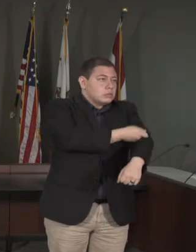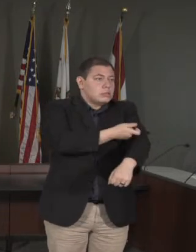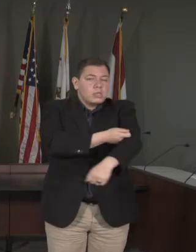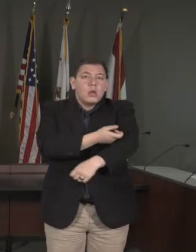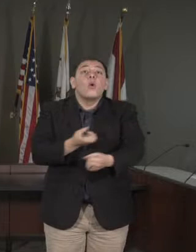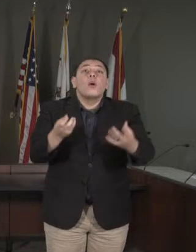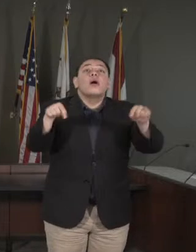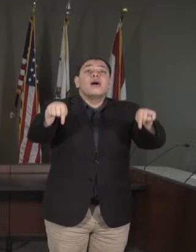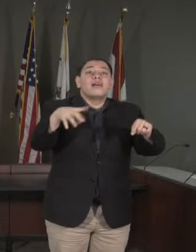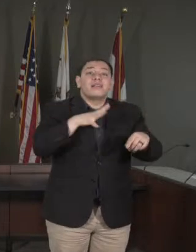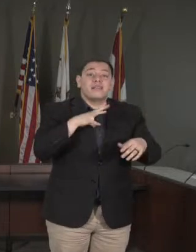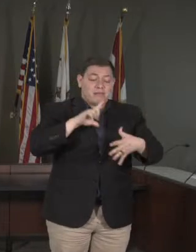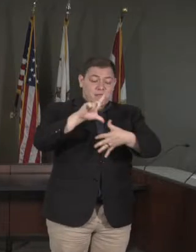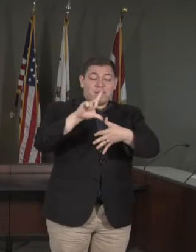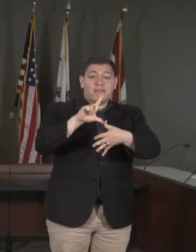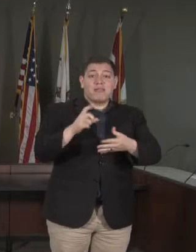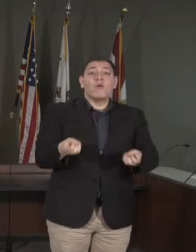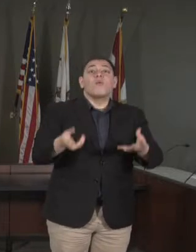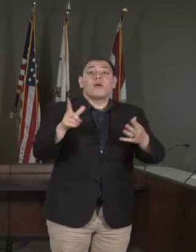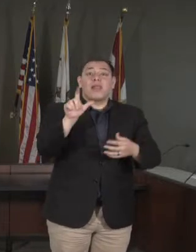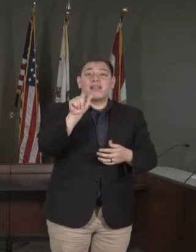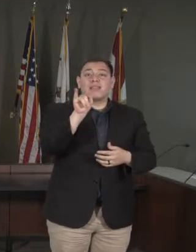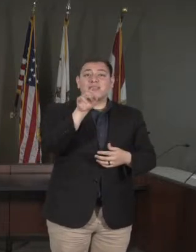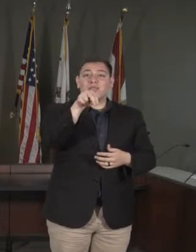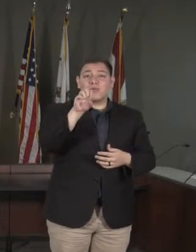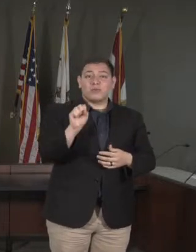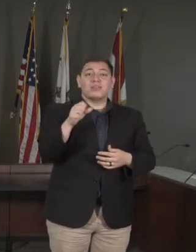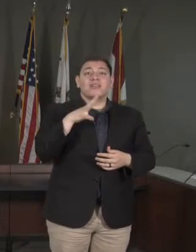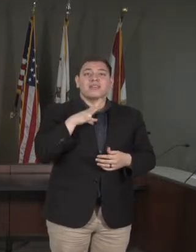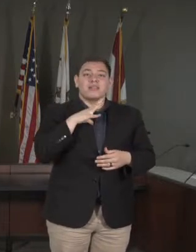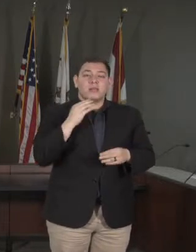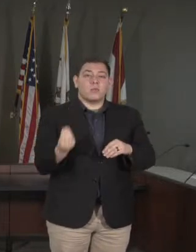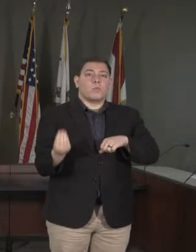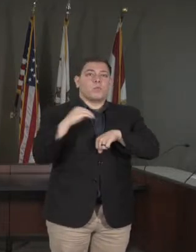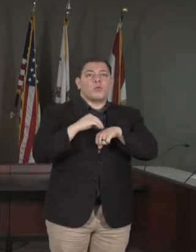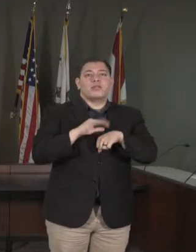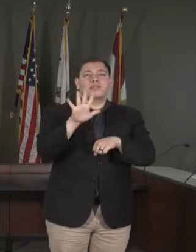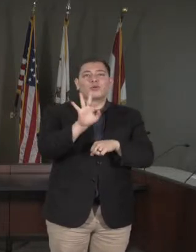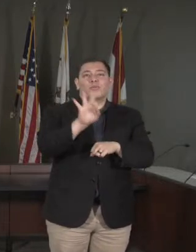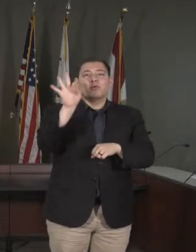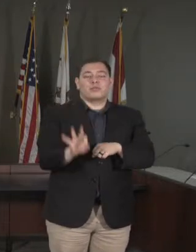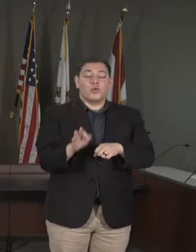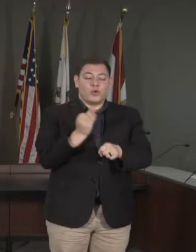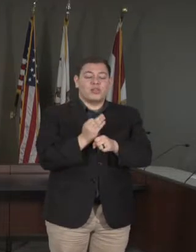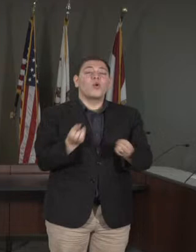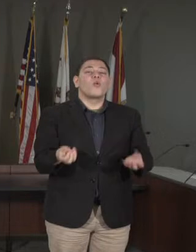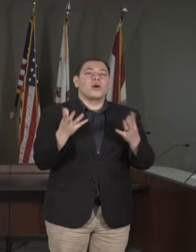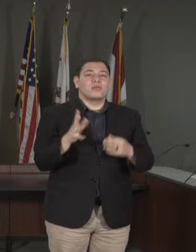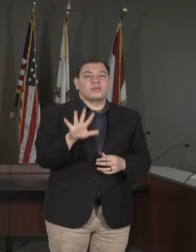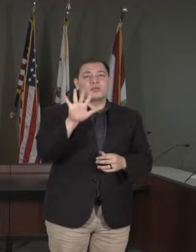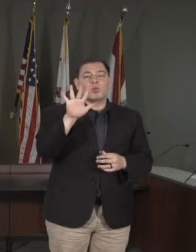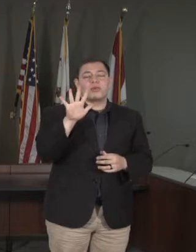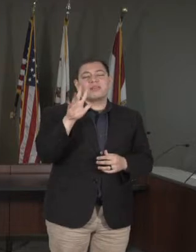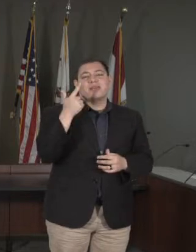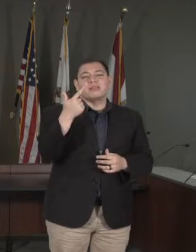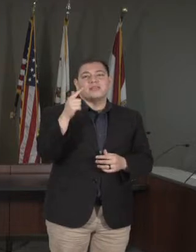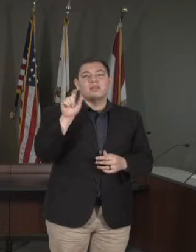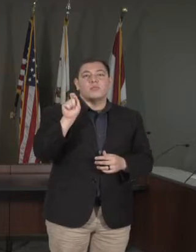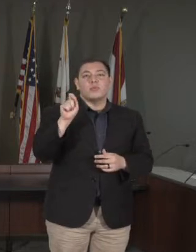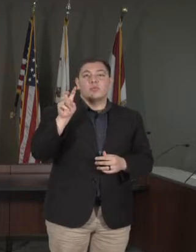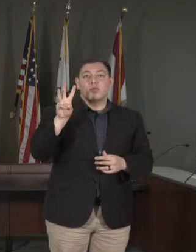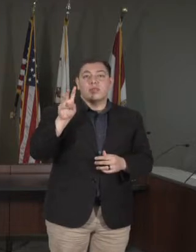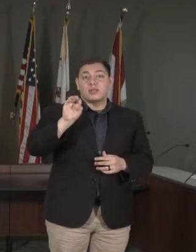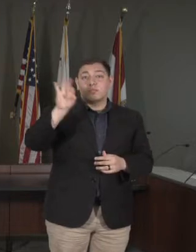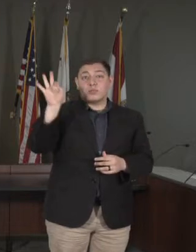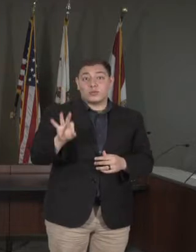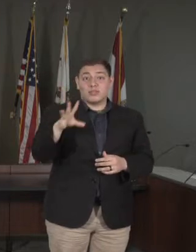latina, esta última semana ha incrementado por 5%. Es ahora el 57.3% de la población latina